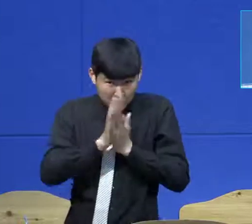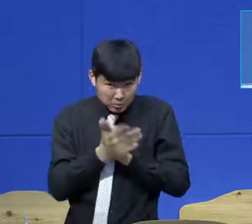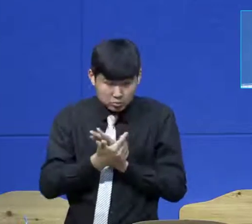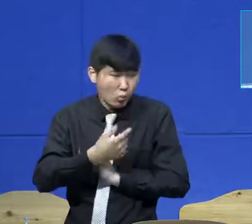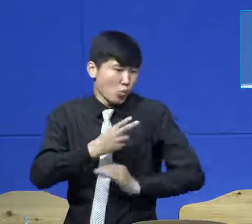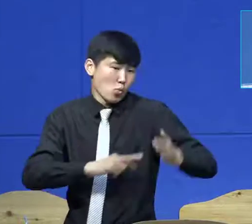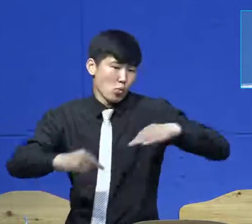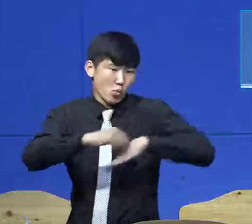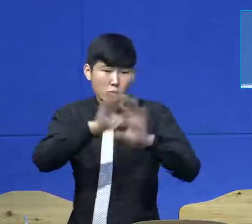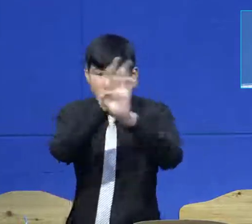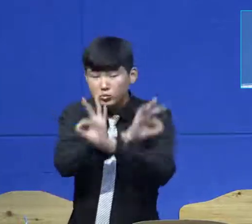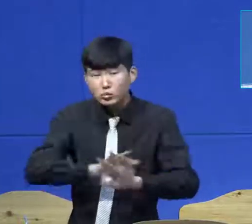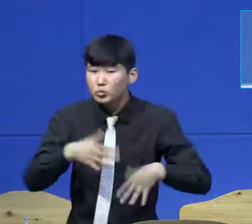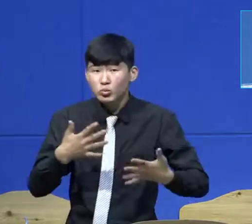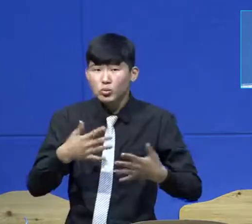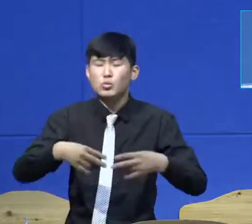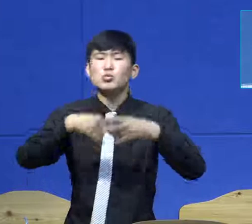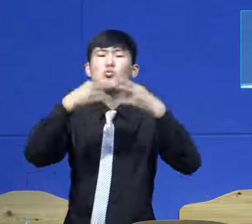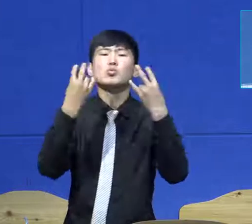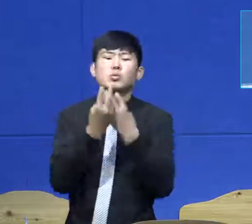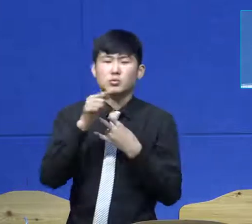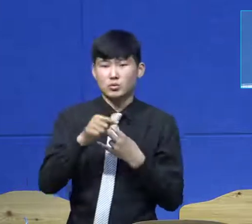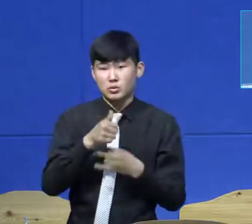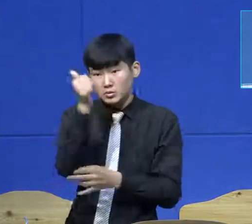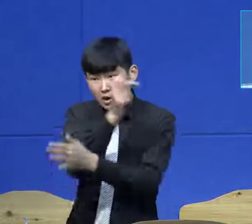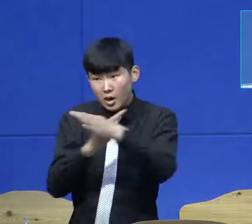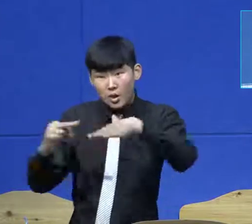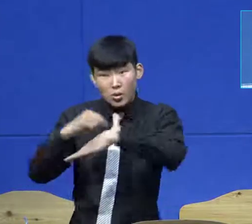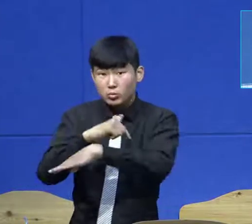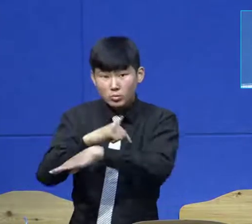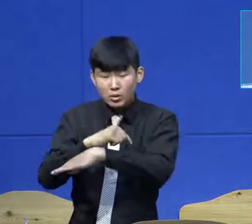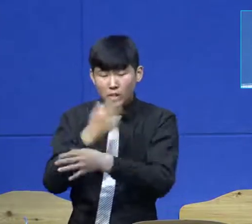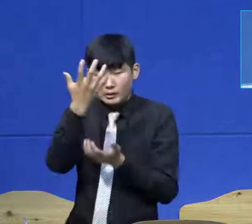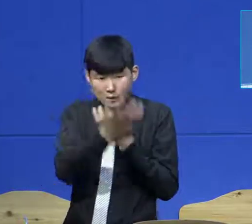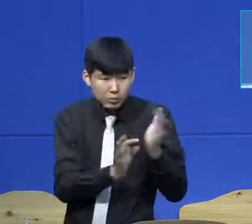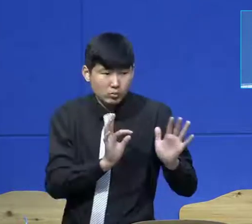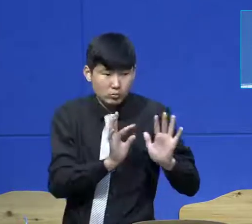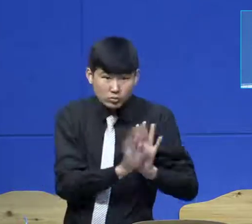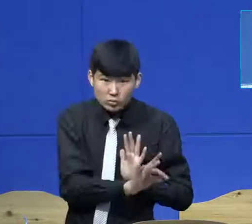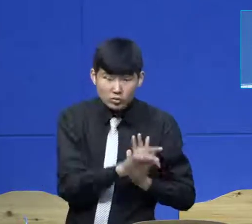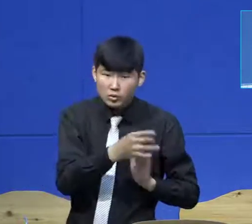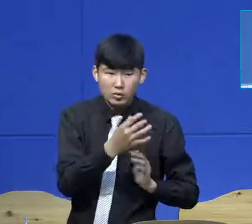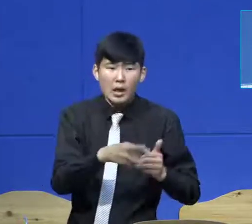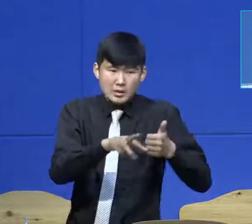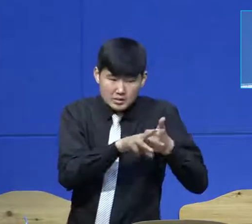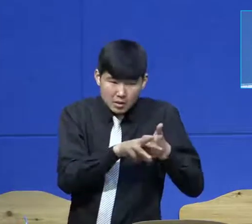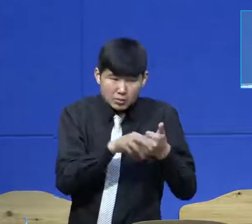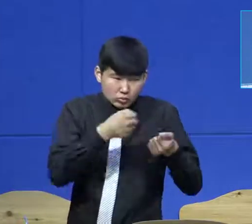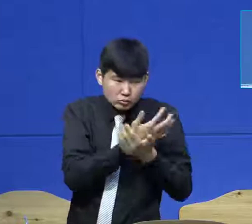нь нүгэл байна. Сайн үйл бол там руу явж байгаа хүмүүс сайн мэдээг тунхаглах нь хамгийн сайн